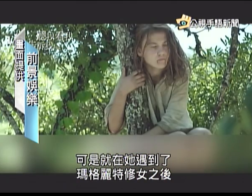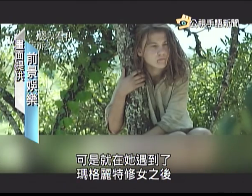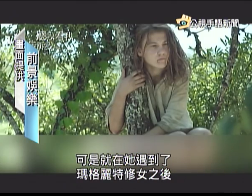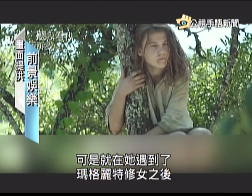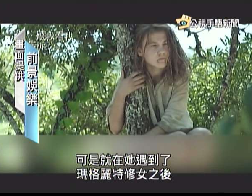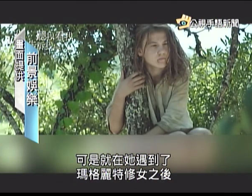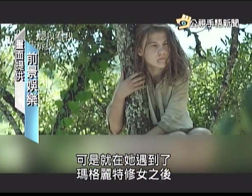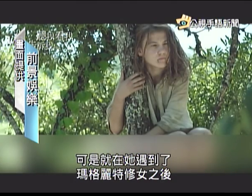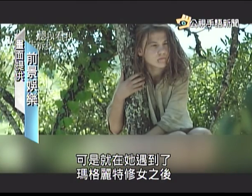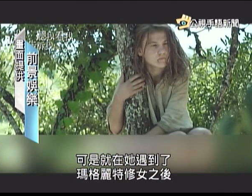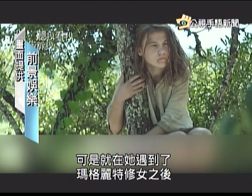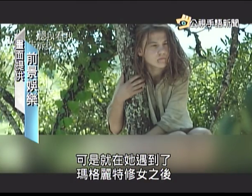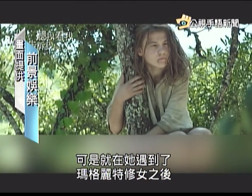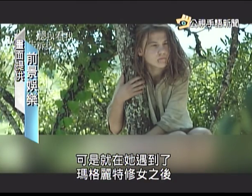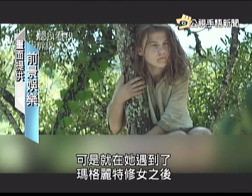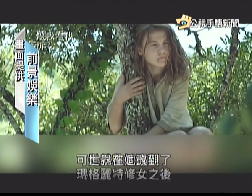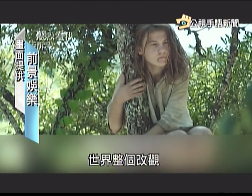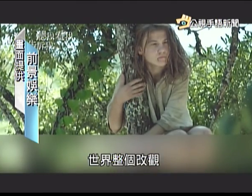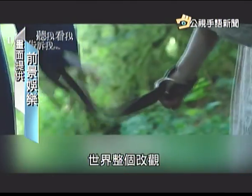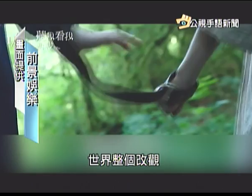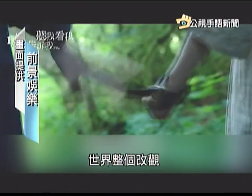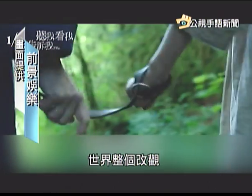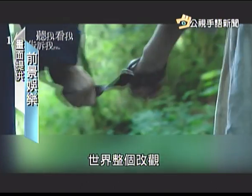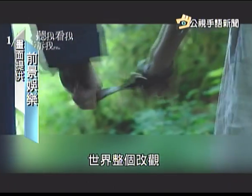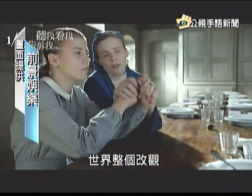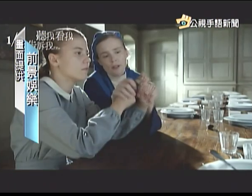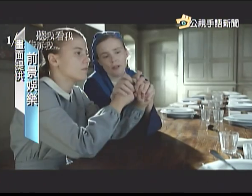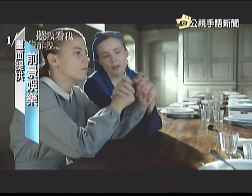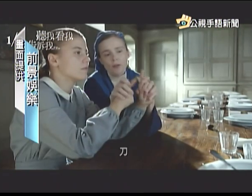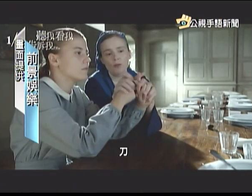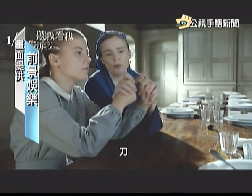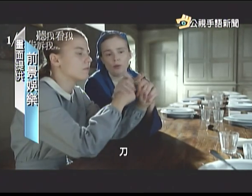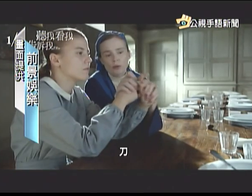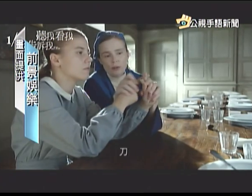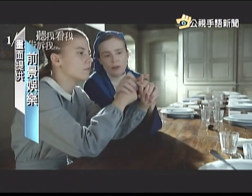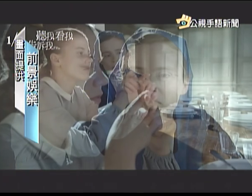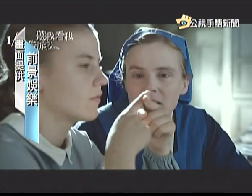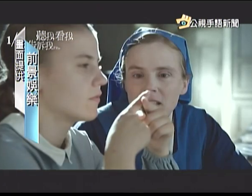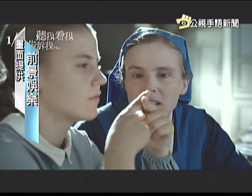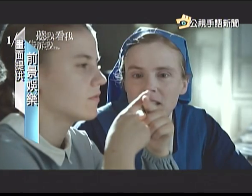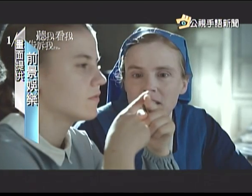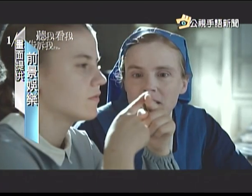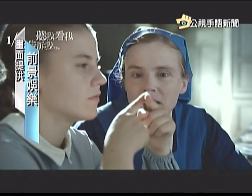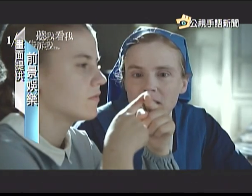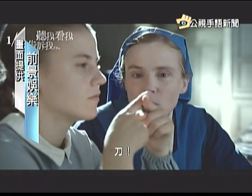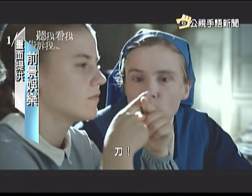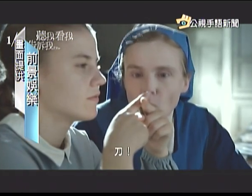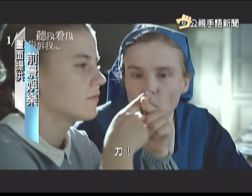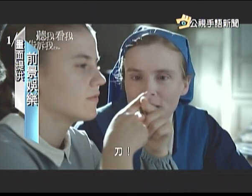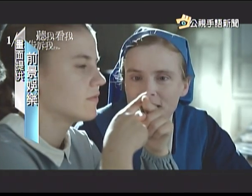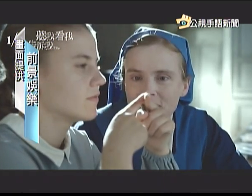了玛格丽特修女之后，世界整个改观。 库托，库托，妈